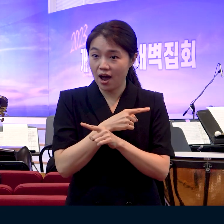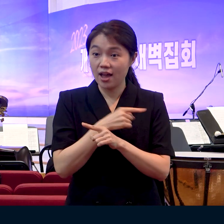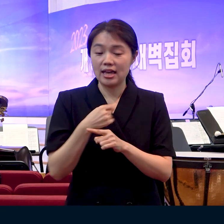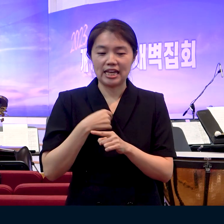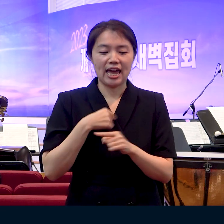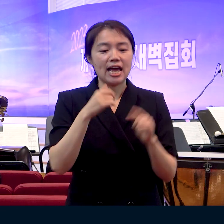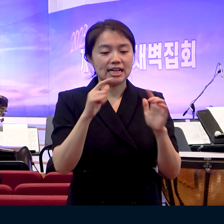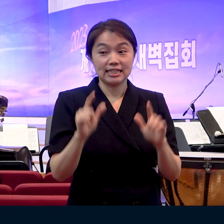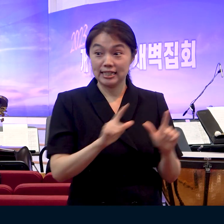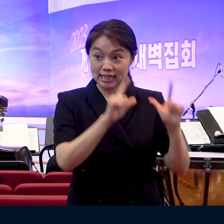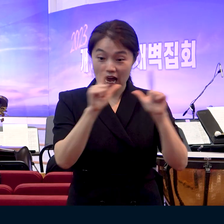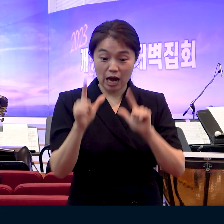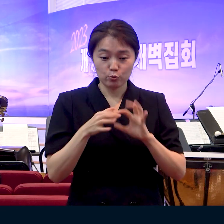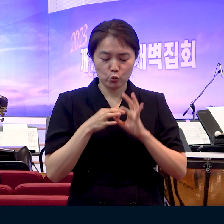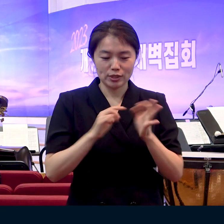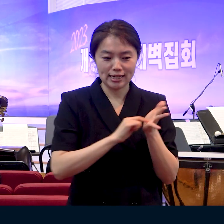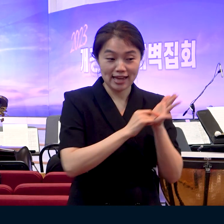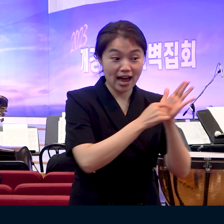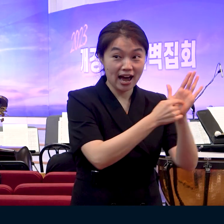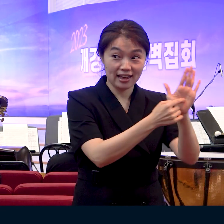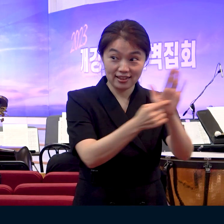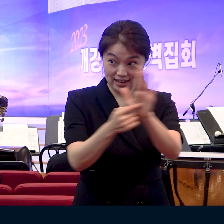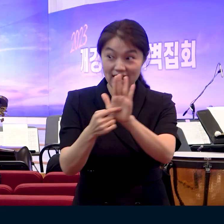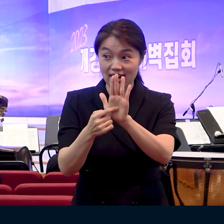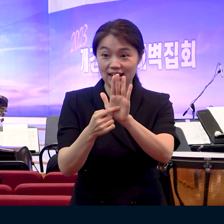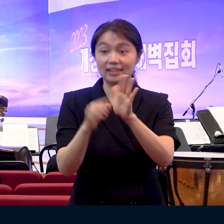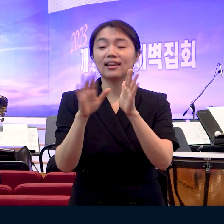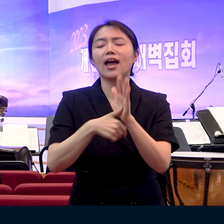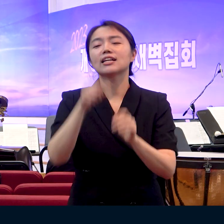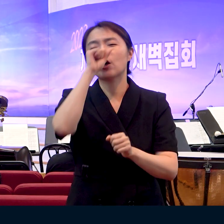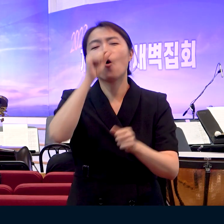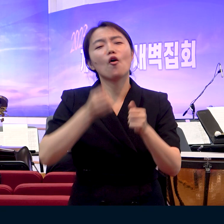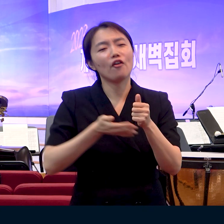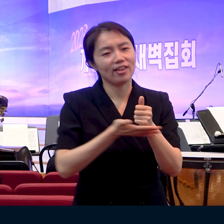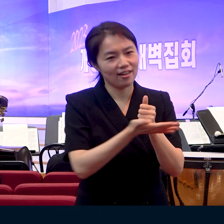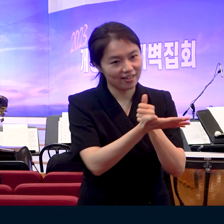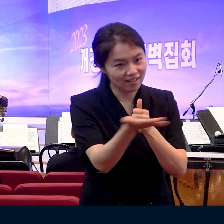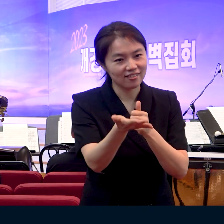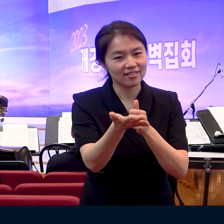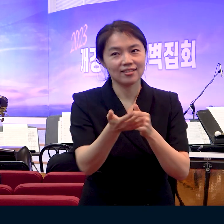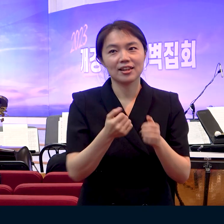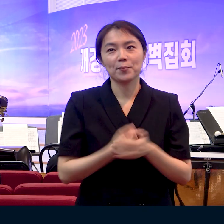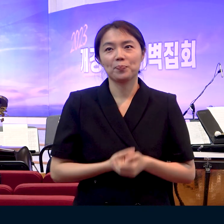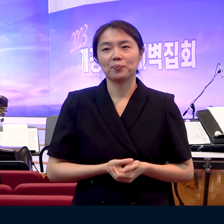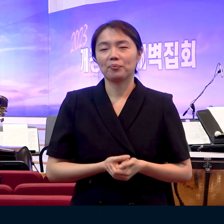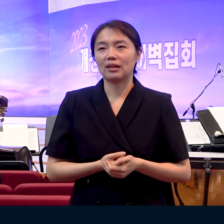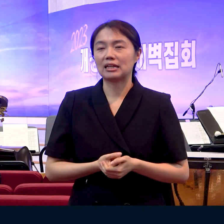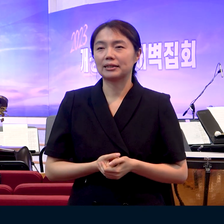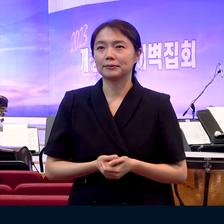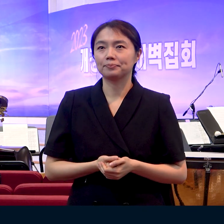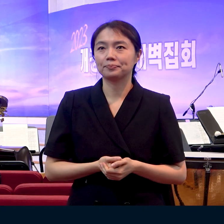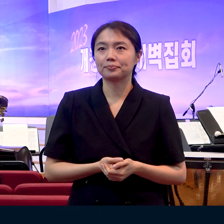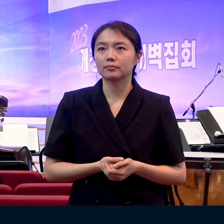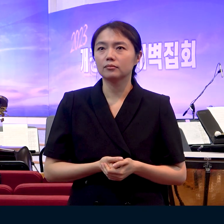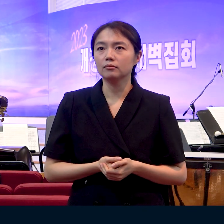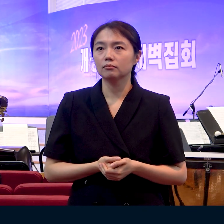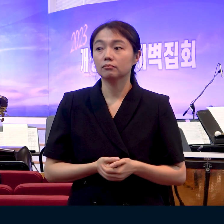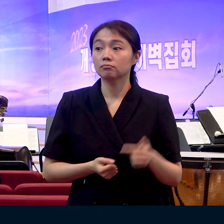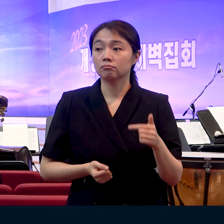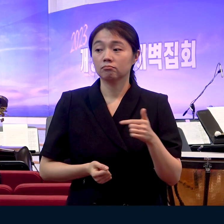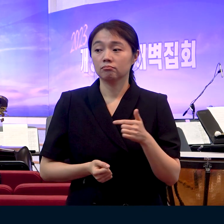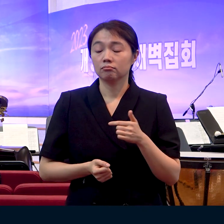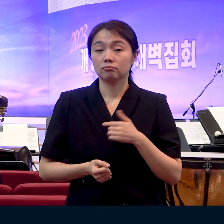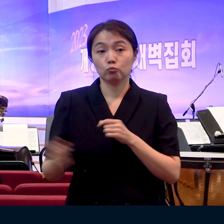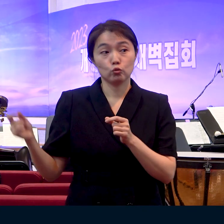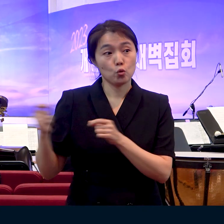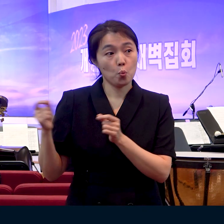뭐예요? 그게 선한 영향력이에요. 그게 선한 영향력입니다. 우리 주변에